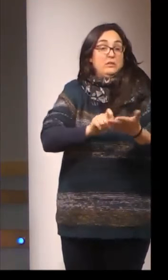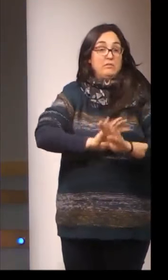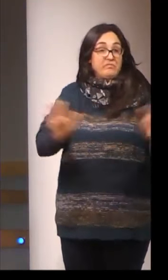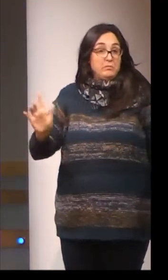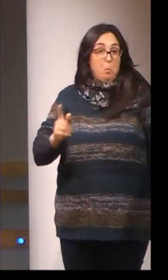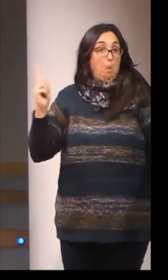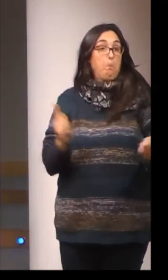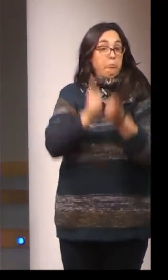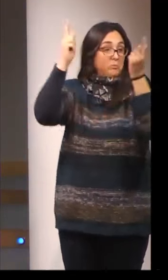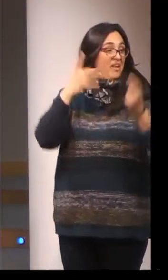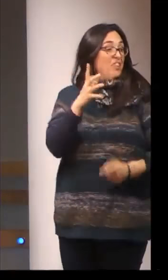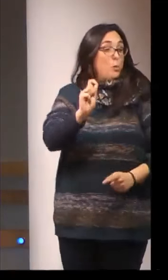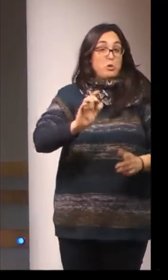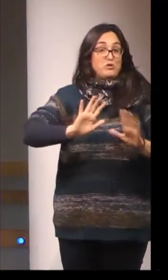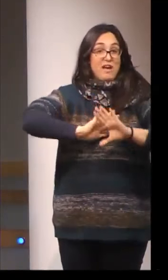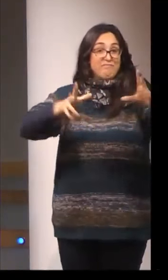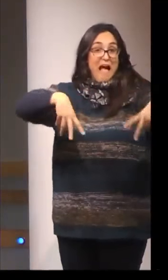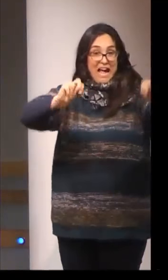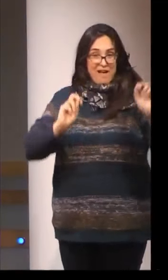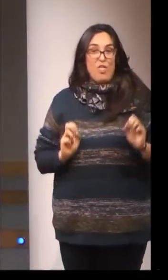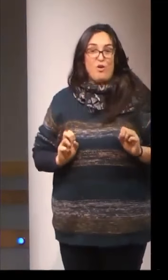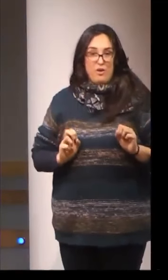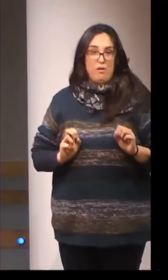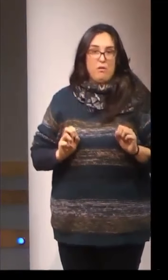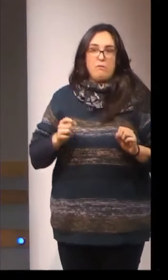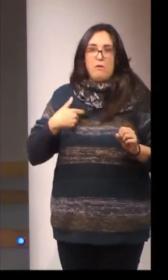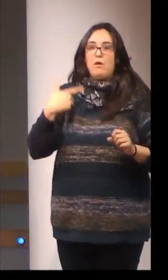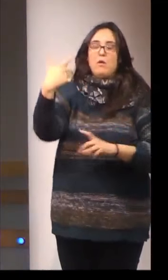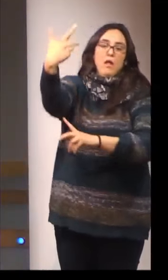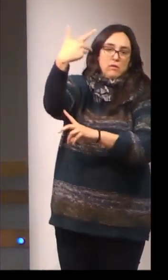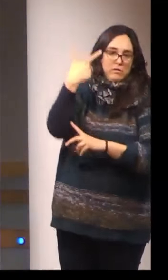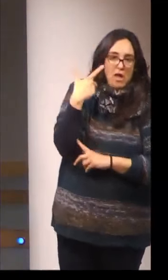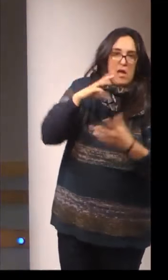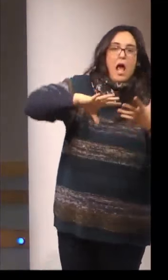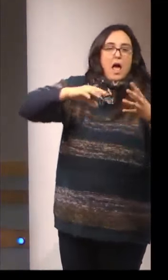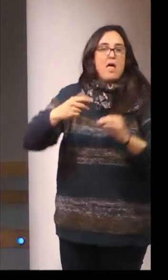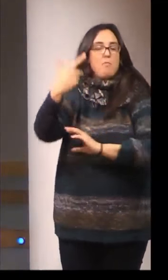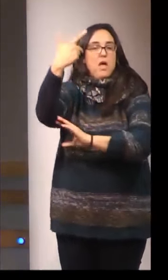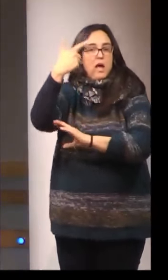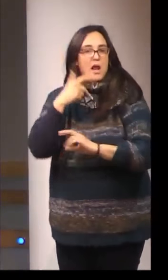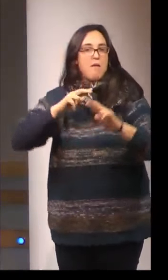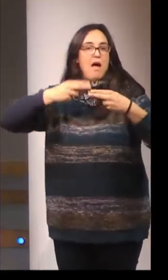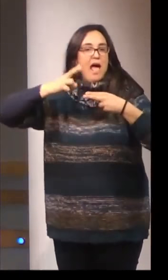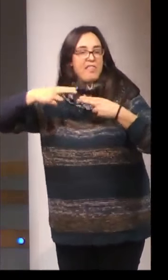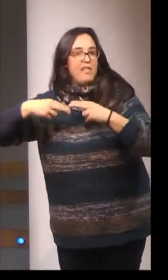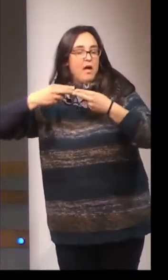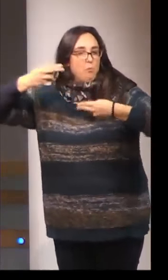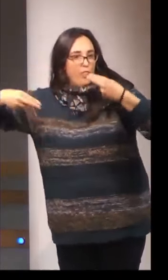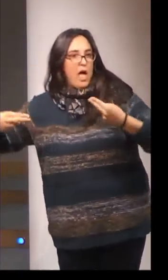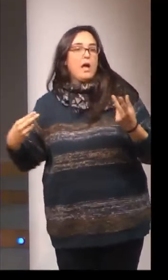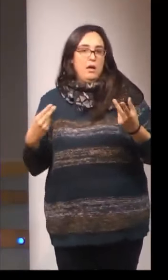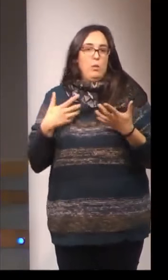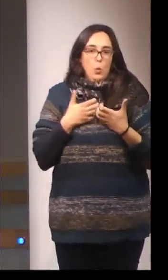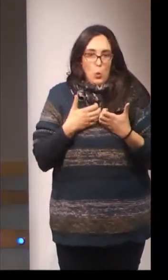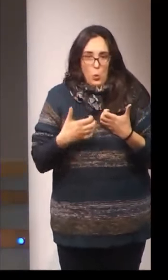cuestionario escrito simplemente, pues es mucho más breve y en cinco minutos está finalizado. Nosotros hemos tenido que grabar todo el